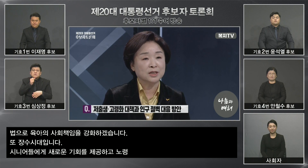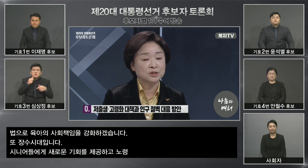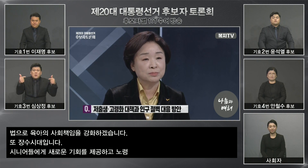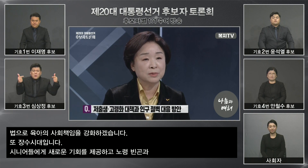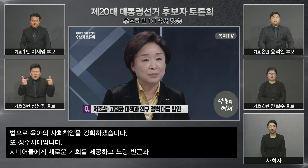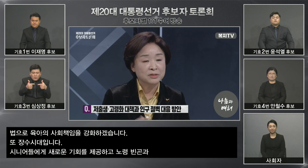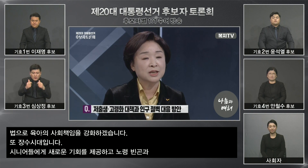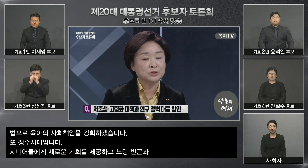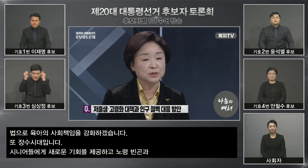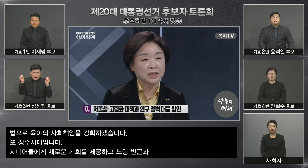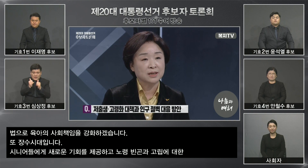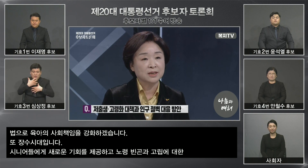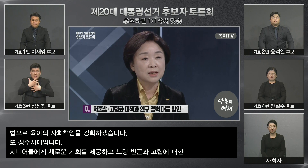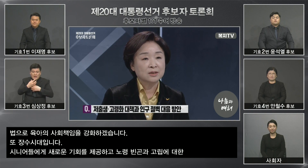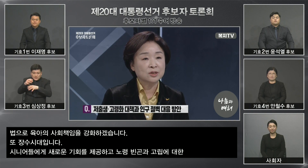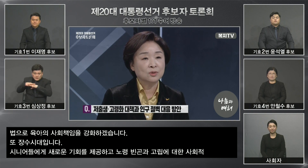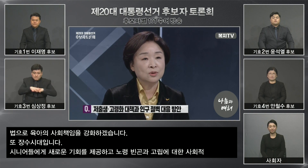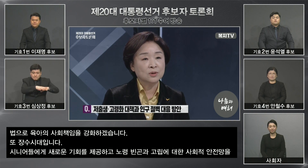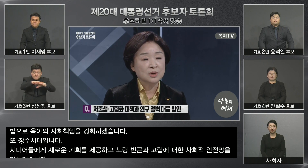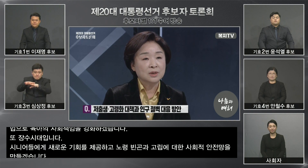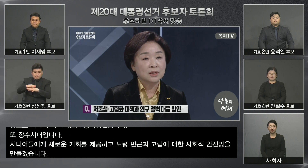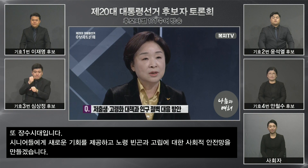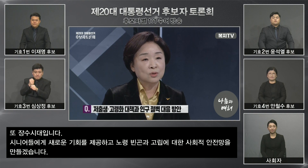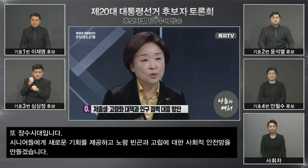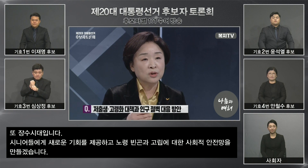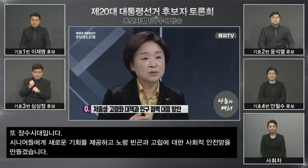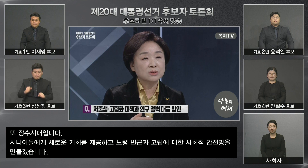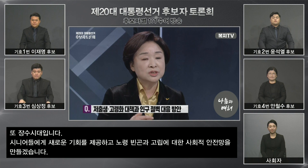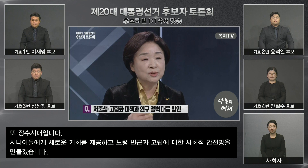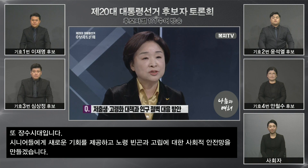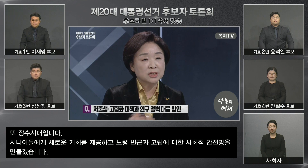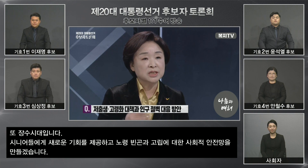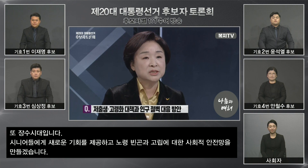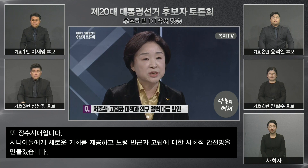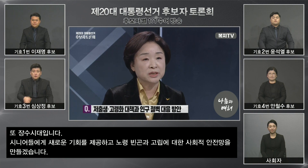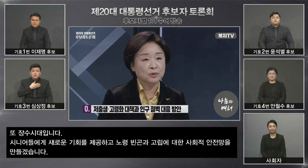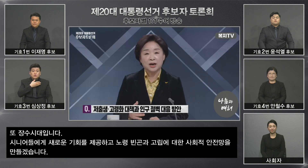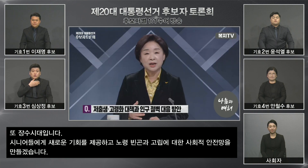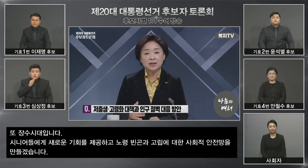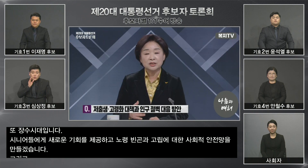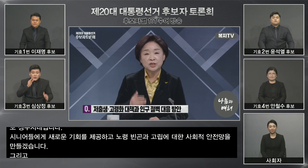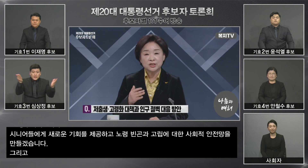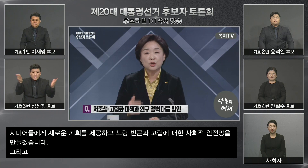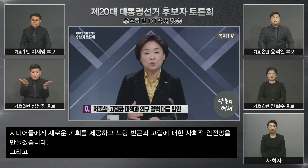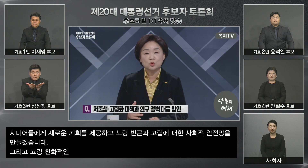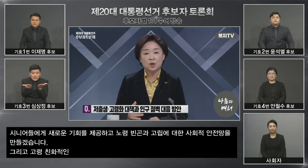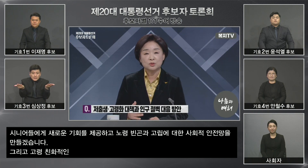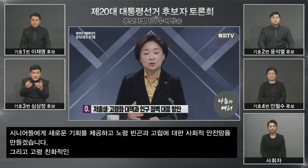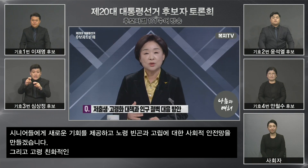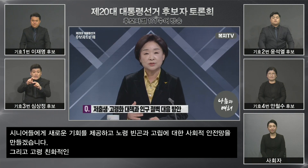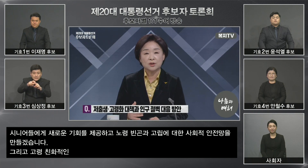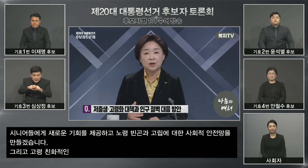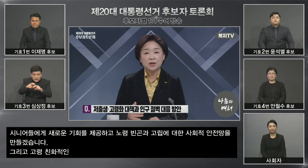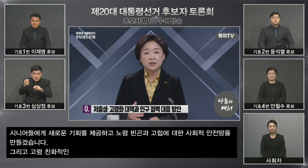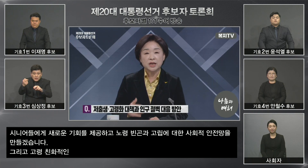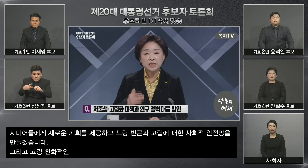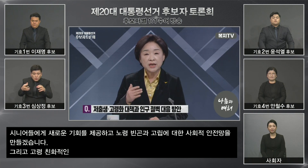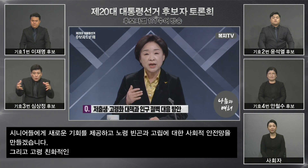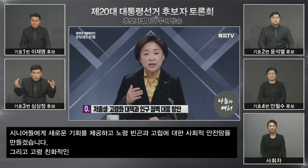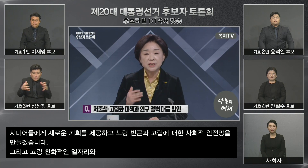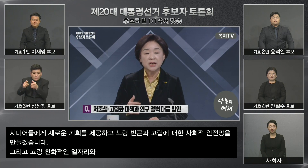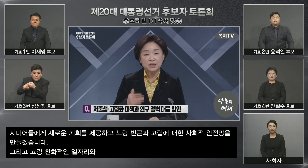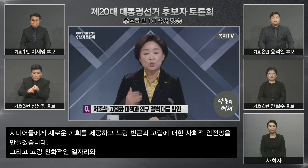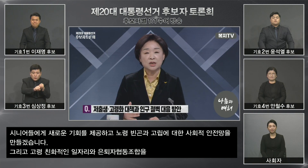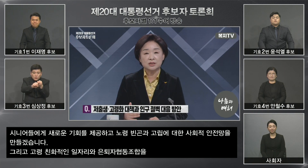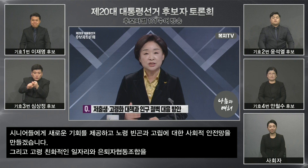안전망을 만들겠습니다. 그리고 고령 친화적인 일자리와 은퇴자 협동조합을 통해서